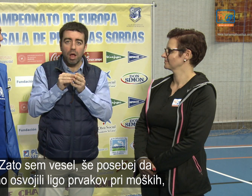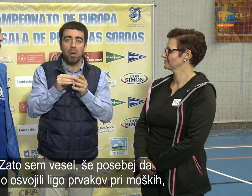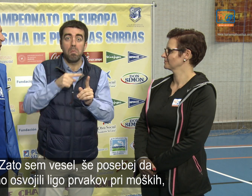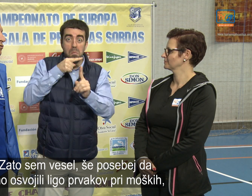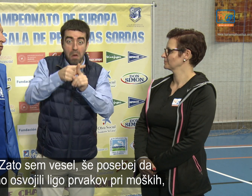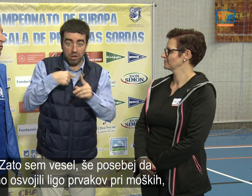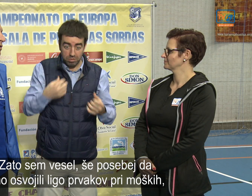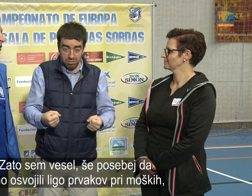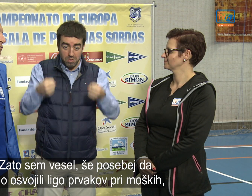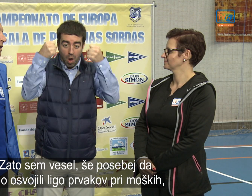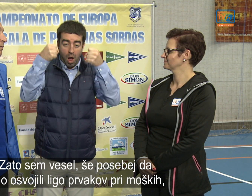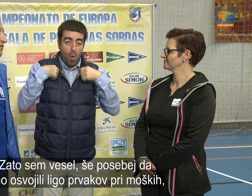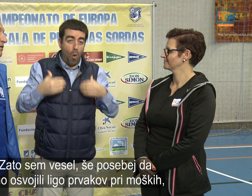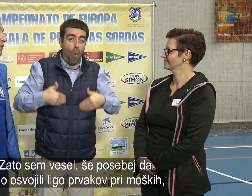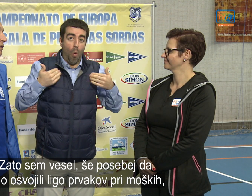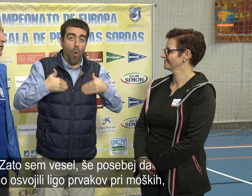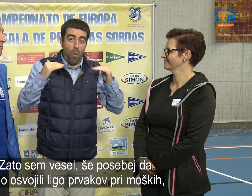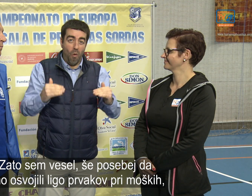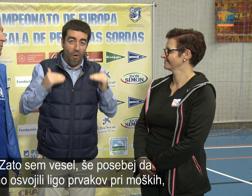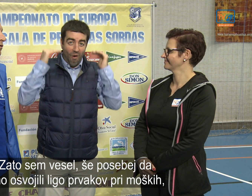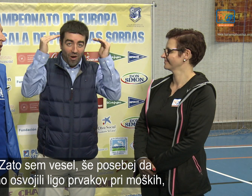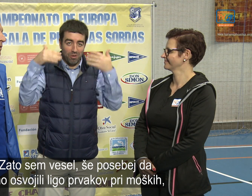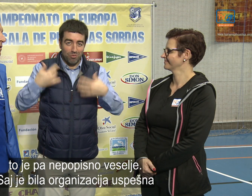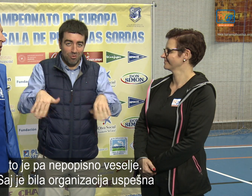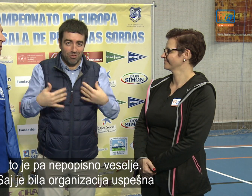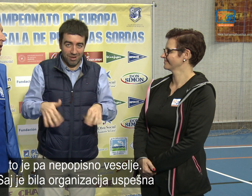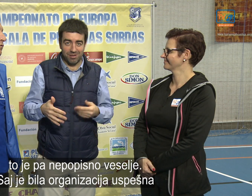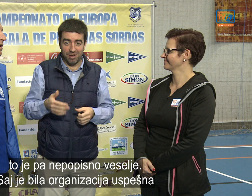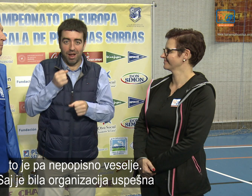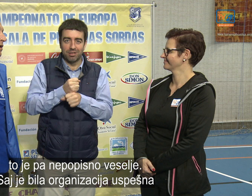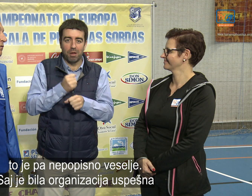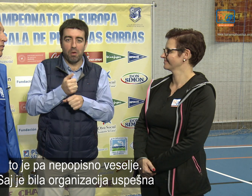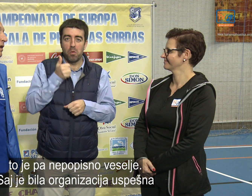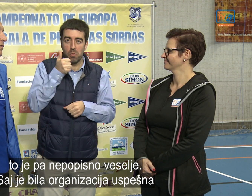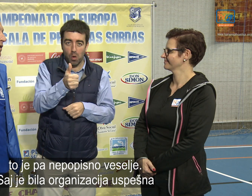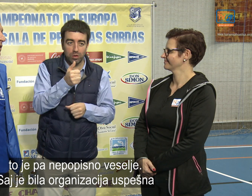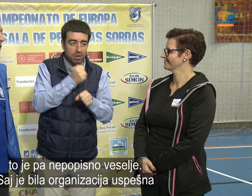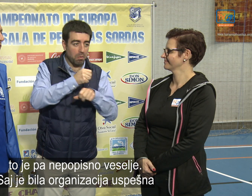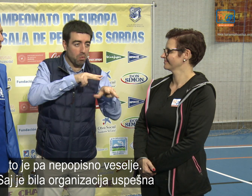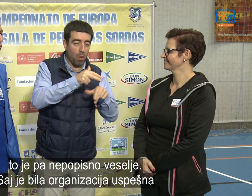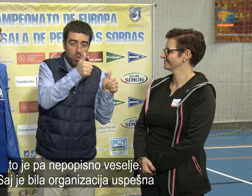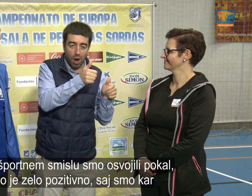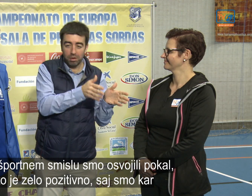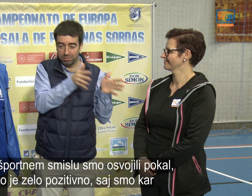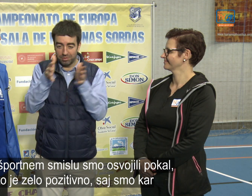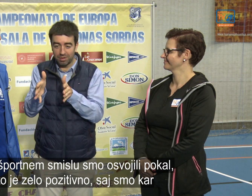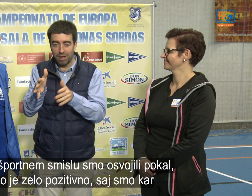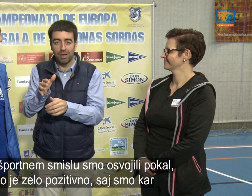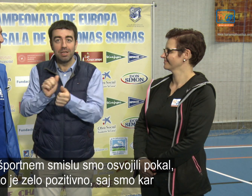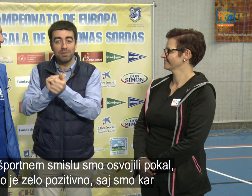lo tanto, una doble satisfacción. Primero, de haber tenido un campeonato de excelencia y segundo, de conseguir el campeonato